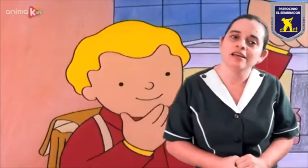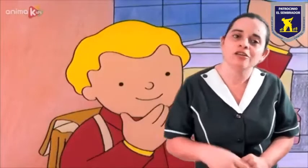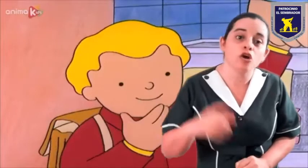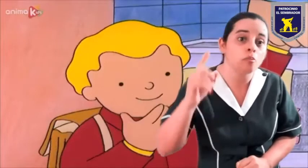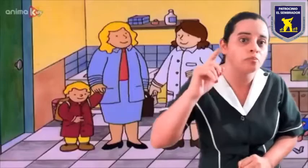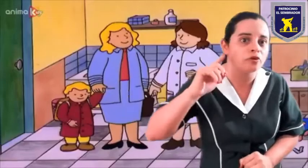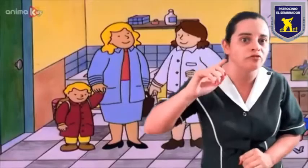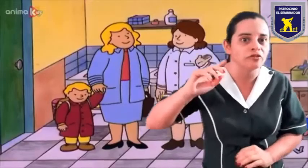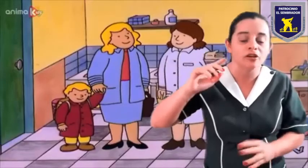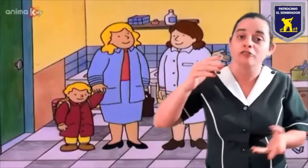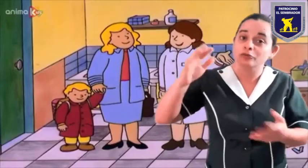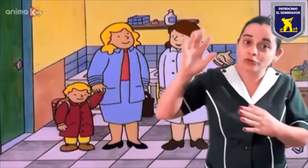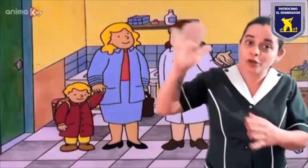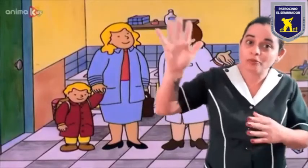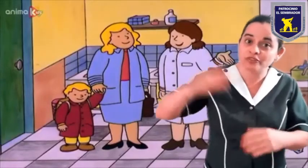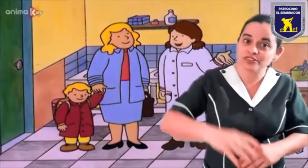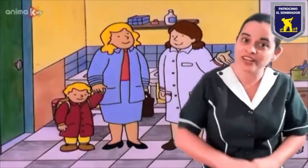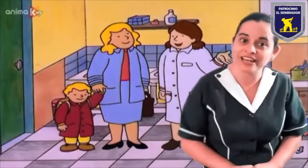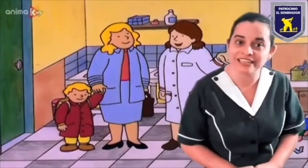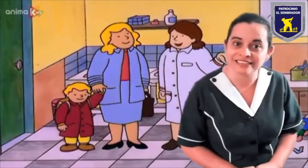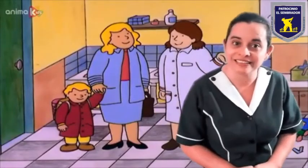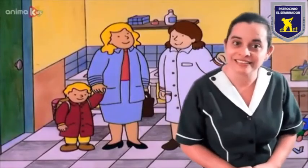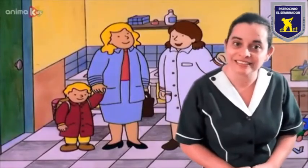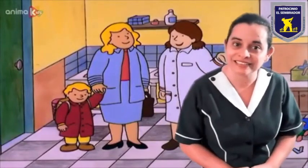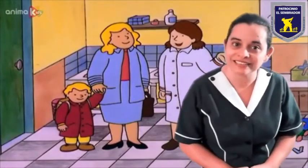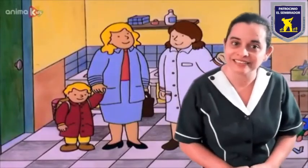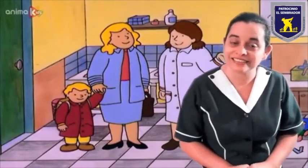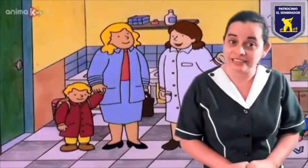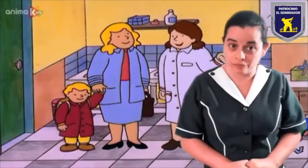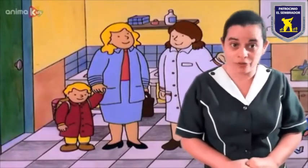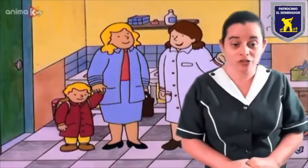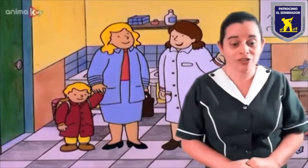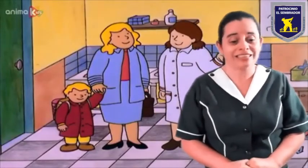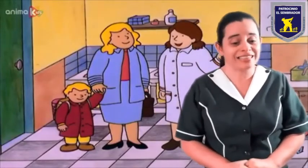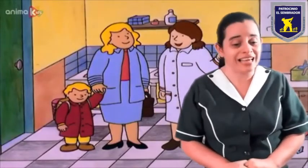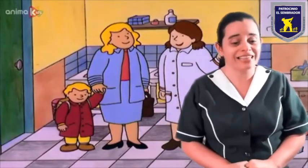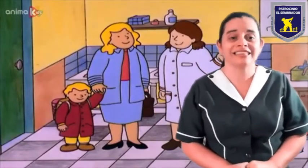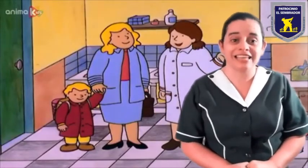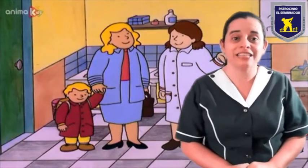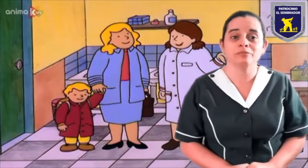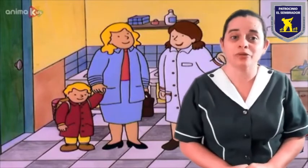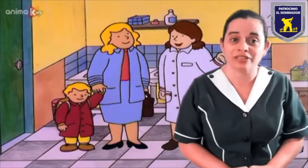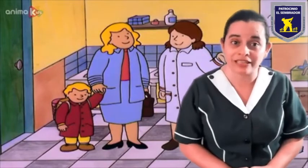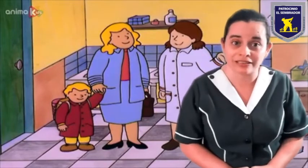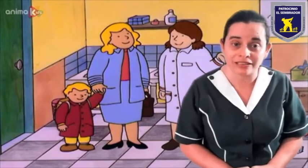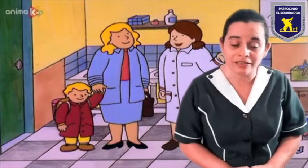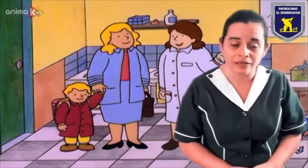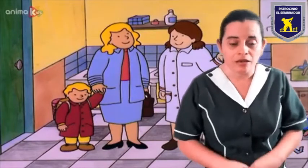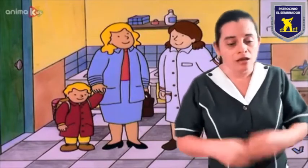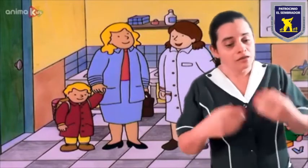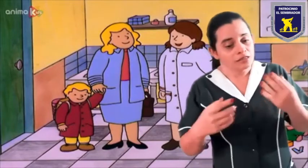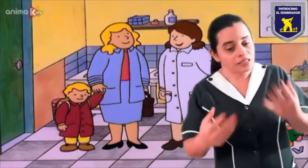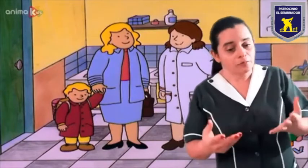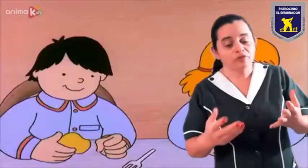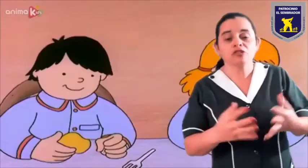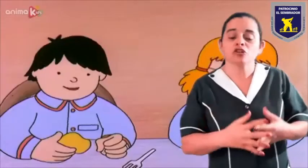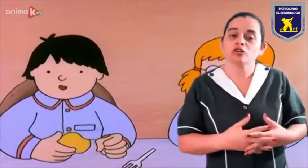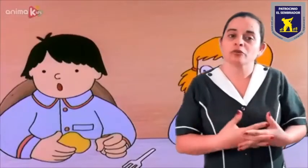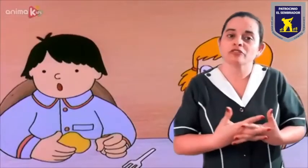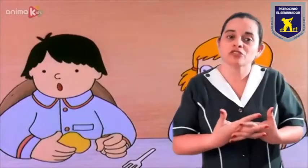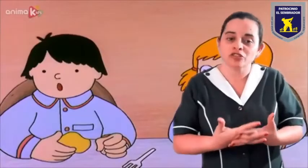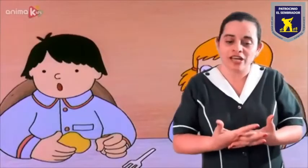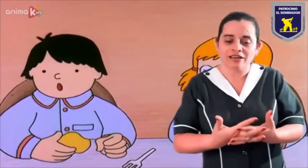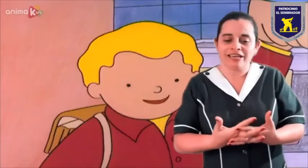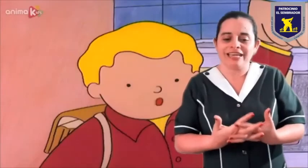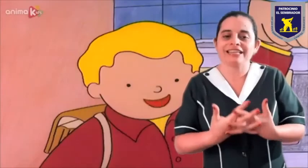serán los futuros profesionales. Por eso es tan, tan importante. Ser profesor